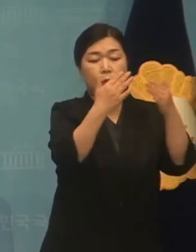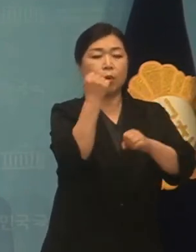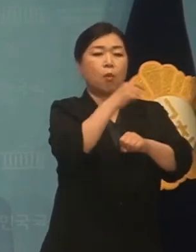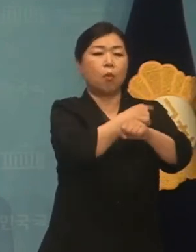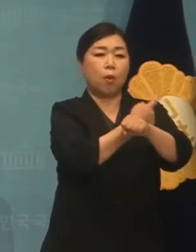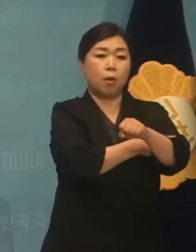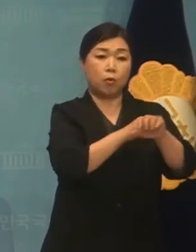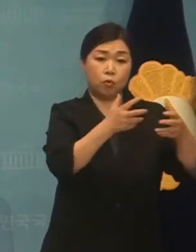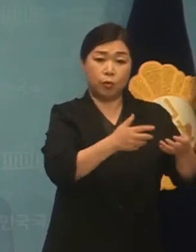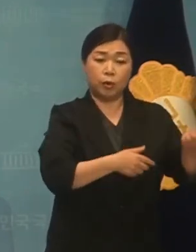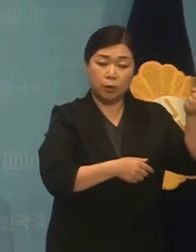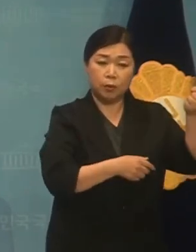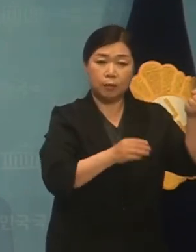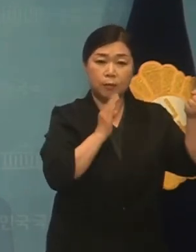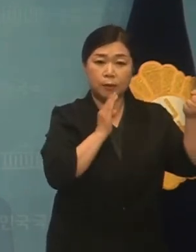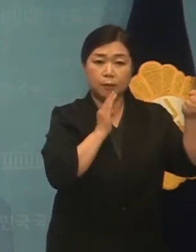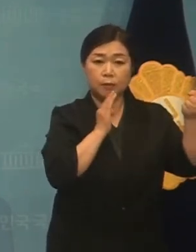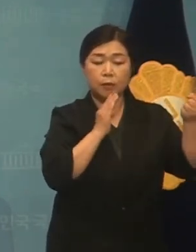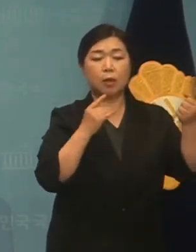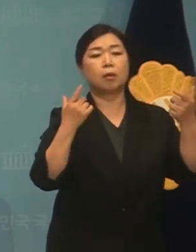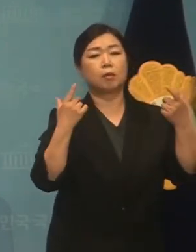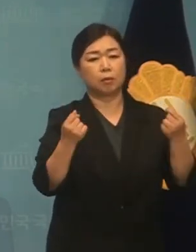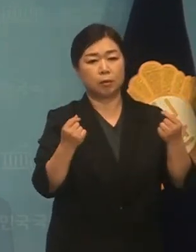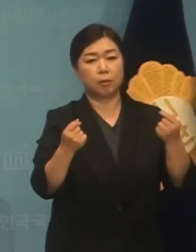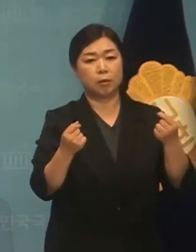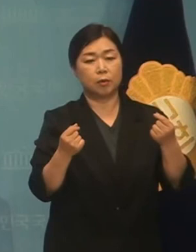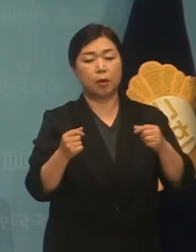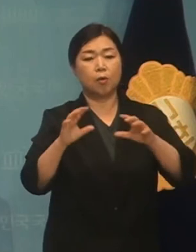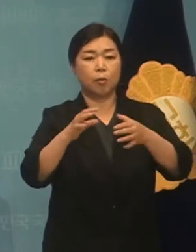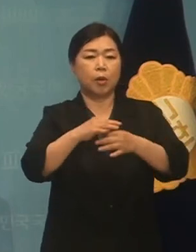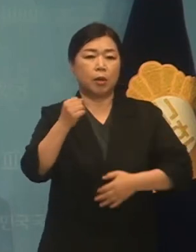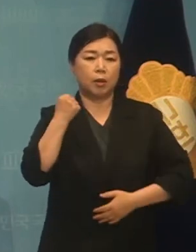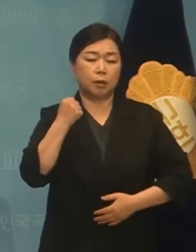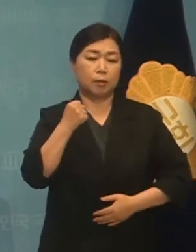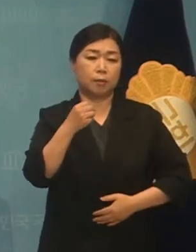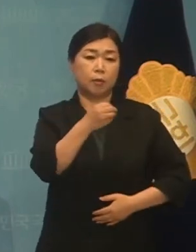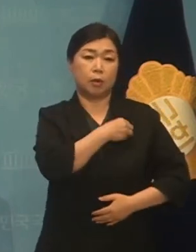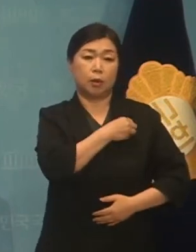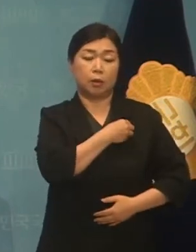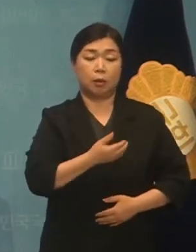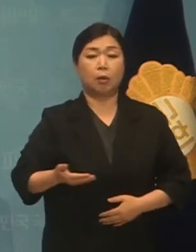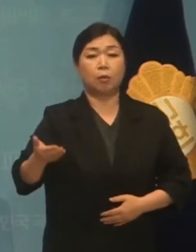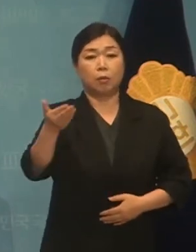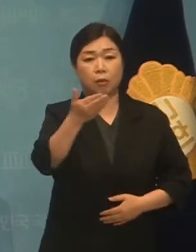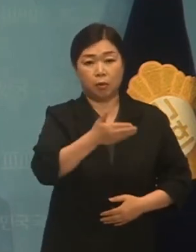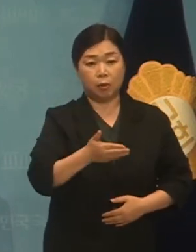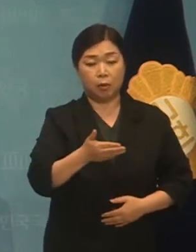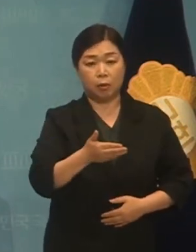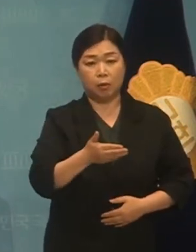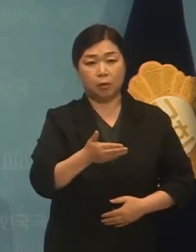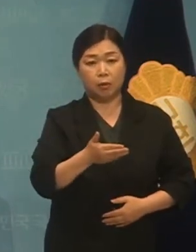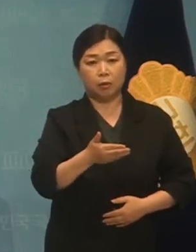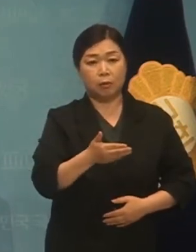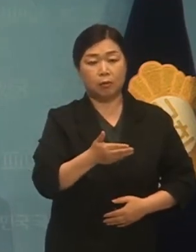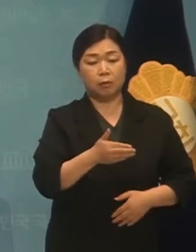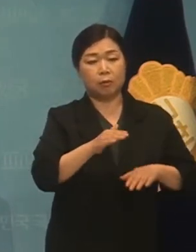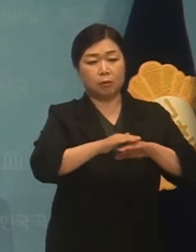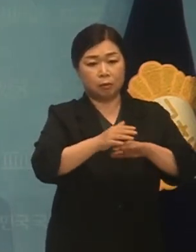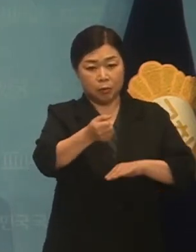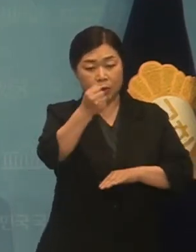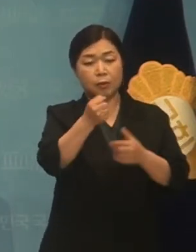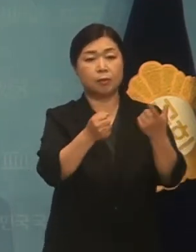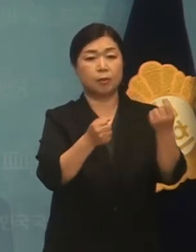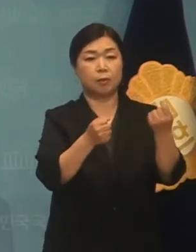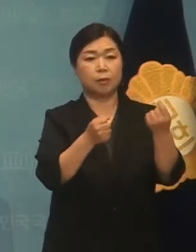국민으로부터 나오겠습니다. 마찬가지로 우리 국민의힘 당의 당권은 우리 당원들에게